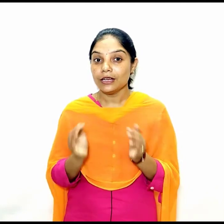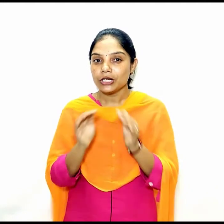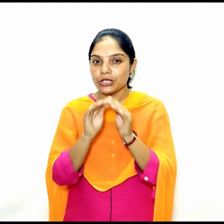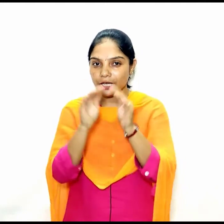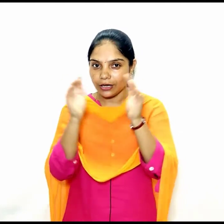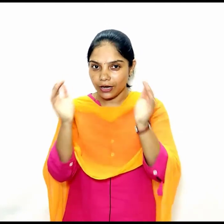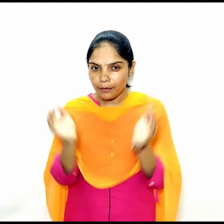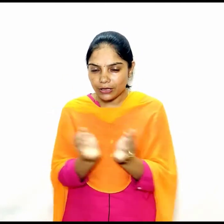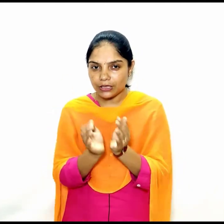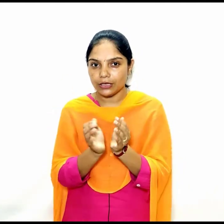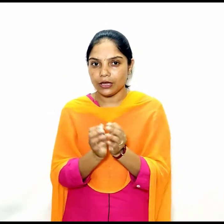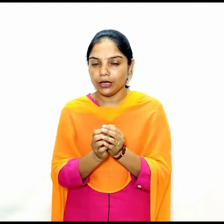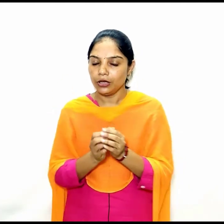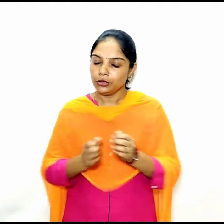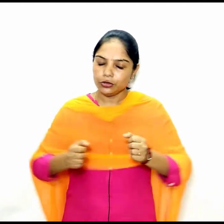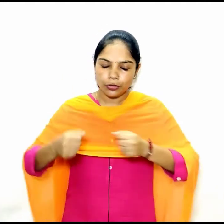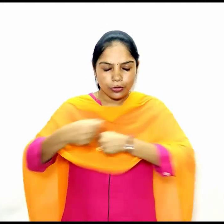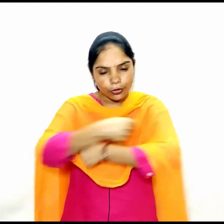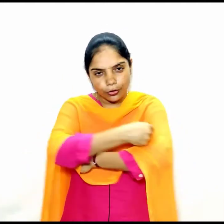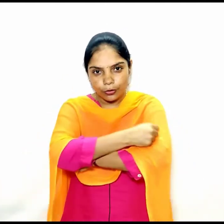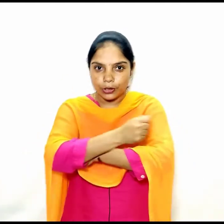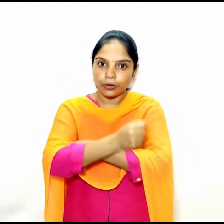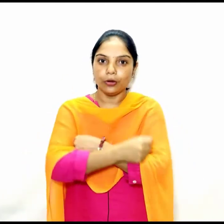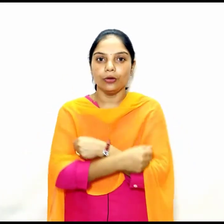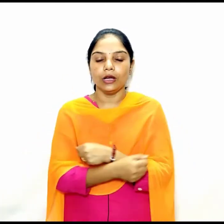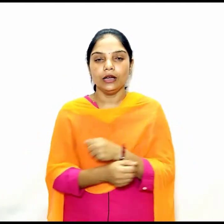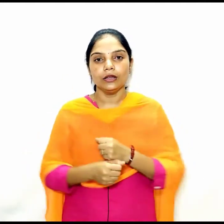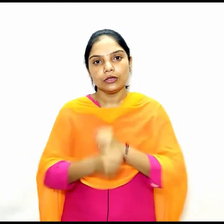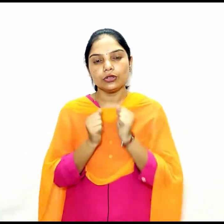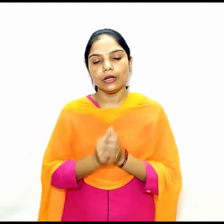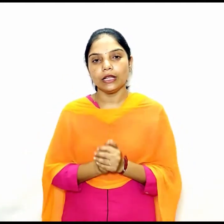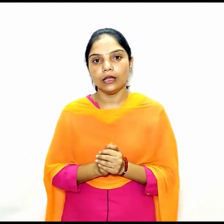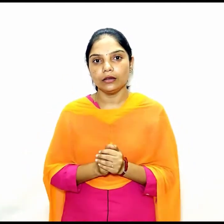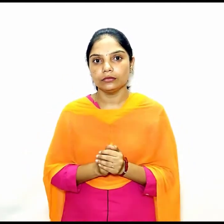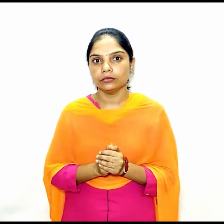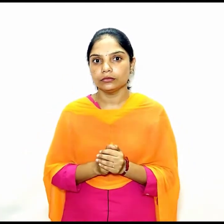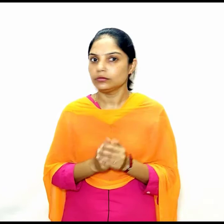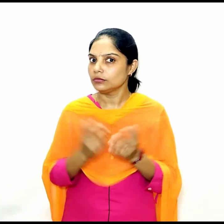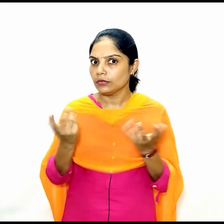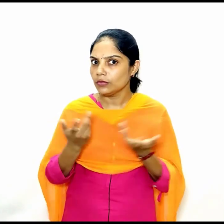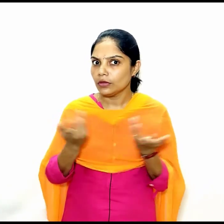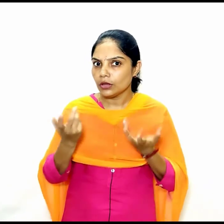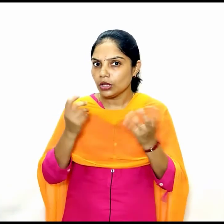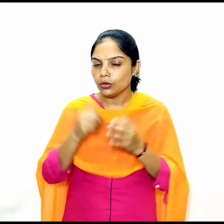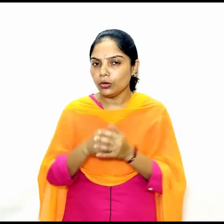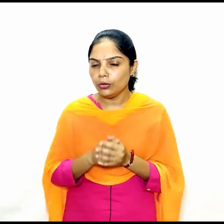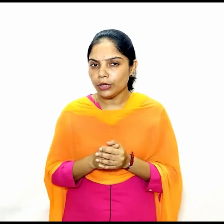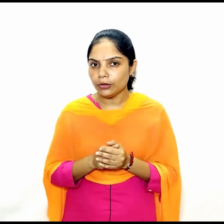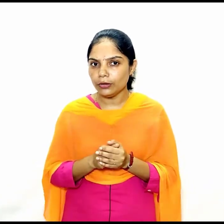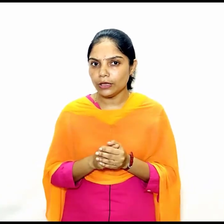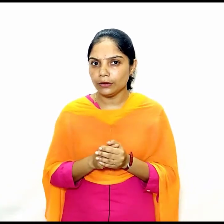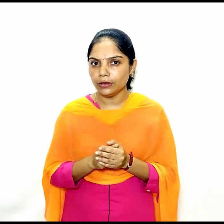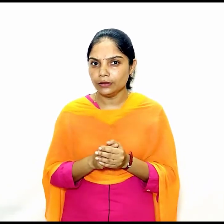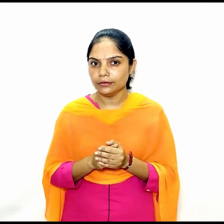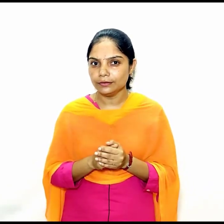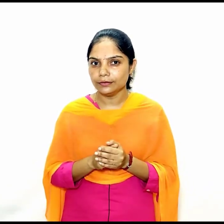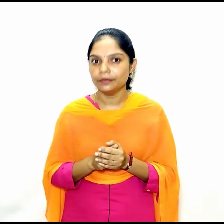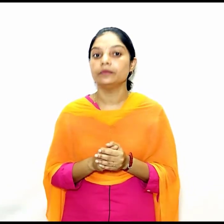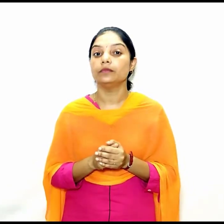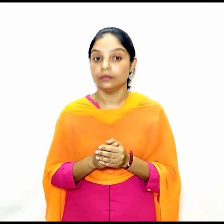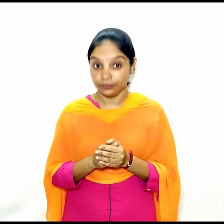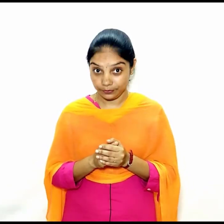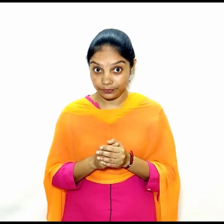वह शेर का बच्चा था जो गोल मटोल होकर सोया था। क्यों गोल मटोल हुआ था वो?